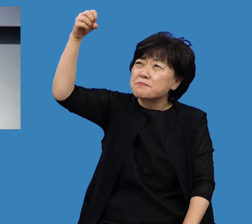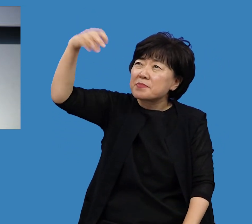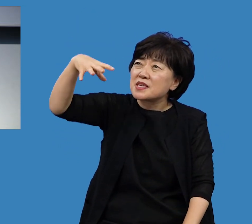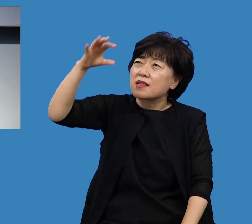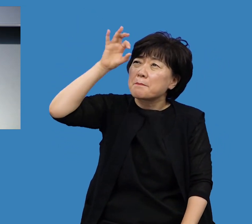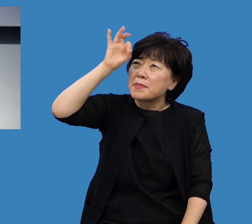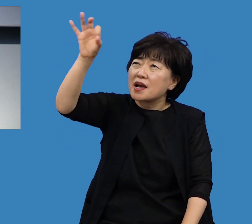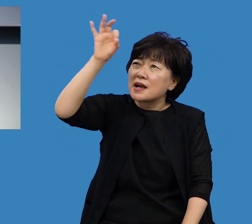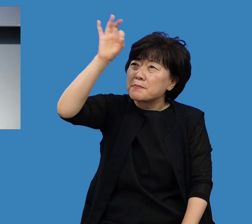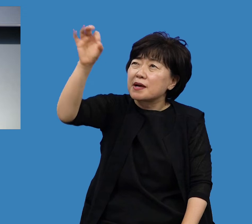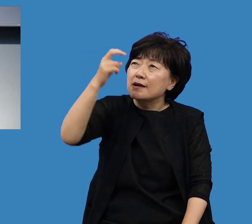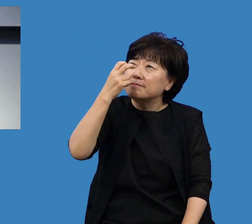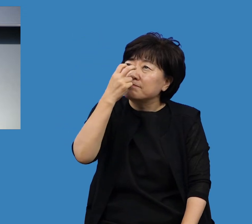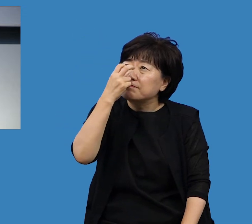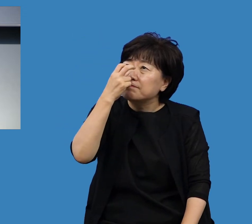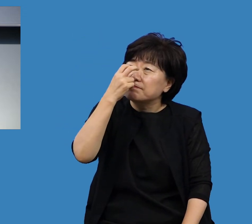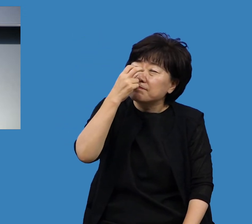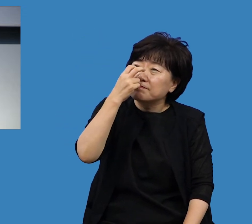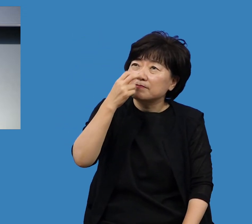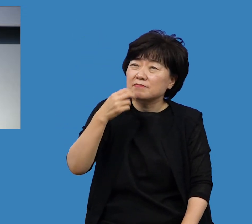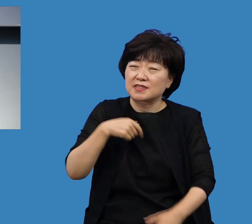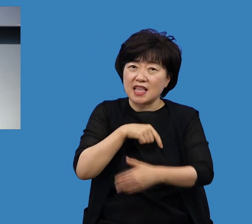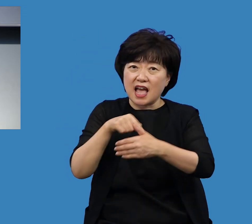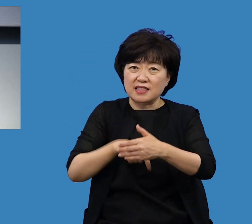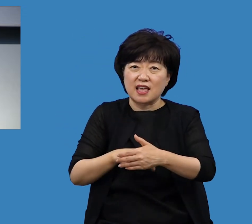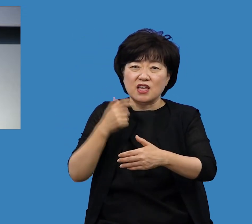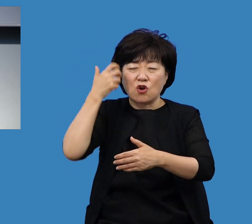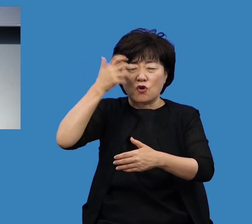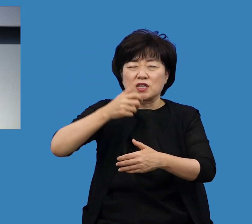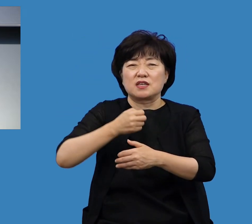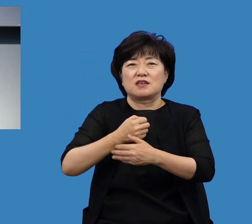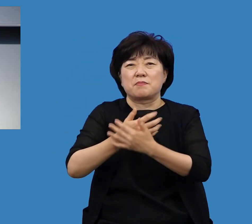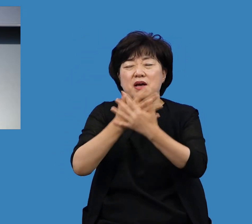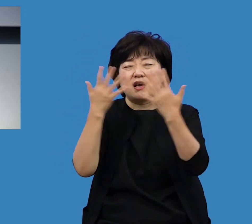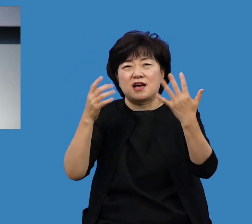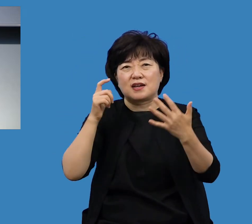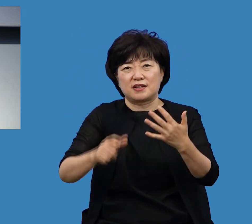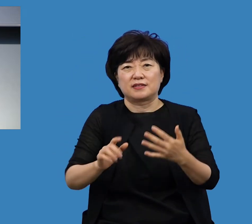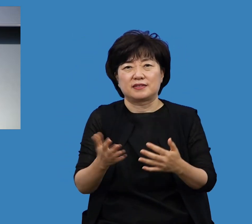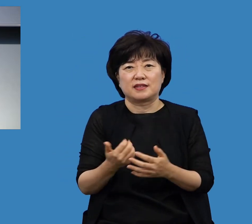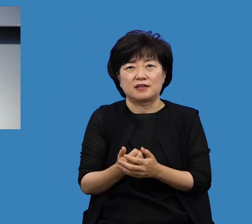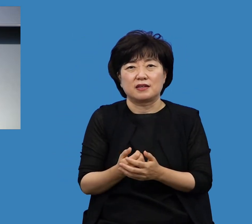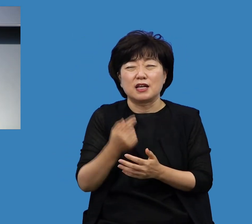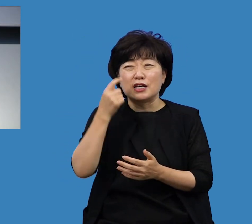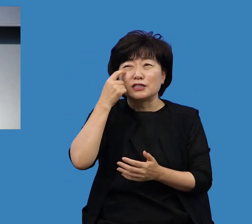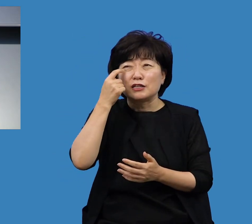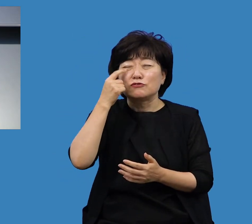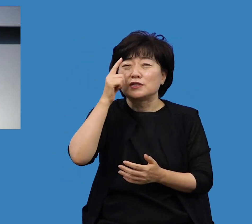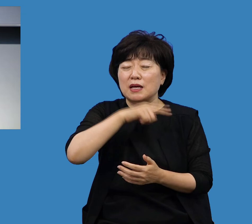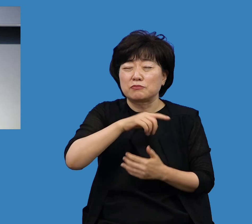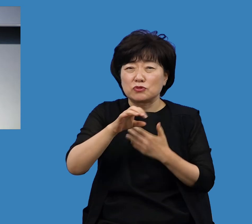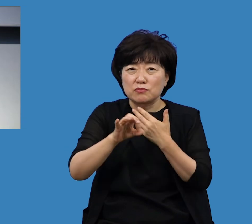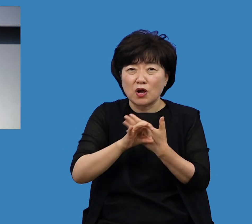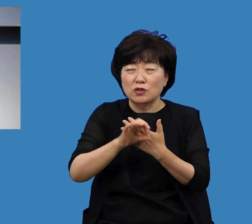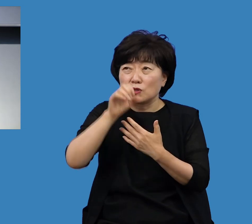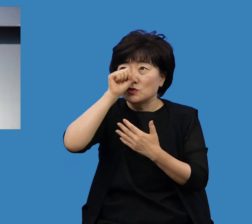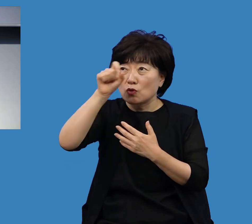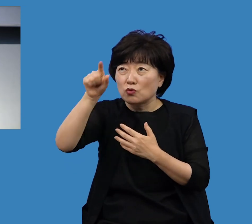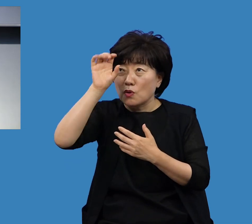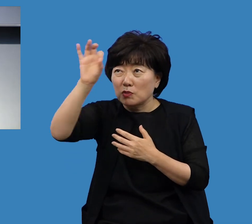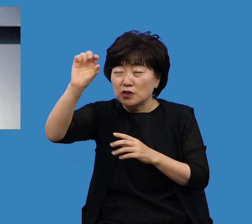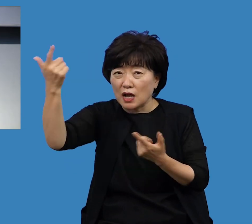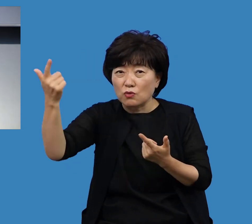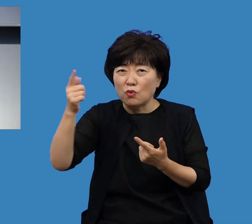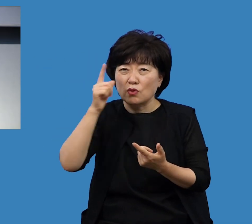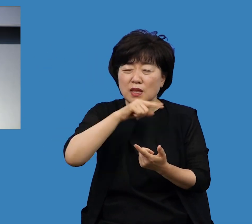안에 있는 영이 강해진다는 거야. 그런데 그렇지 않고 내 눈이 나쁘면 내 눈이 좋은 것을 보는 것이 아니라 나쁜 것을